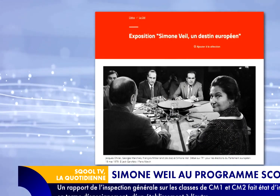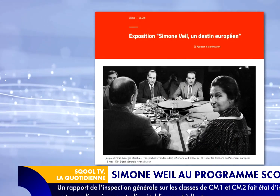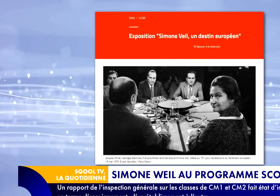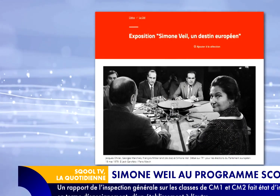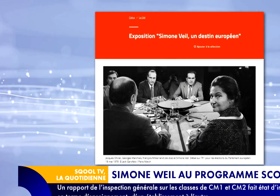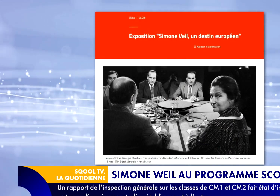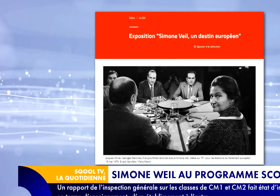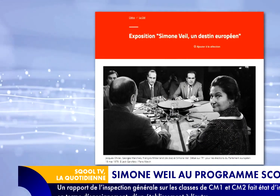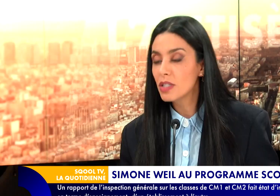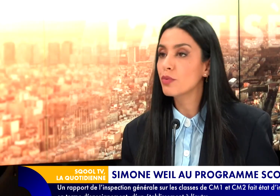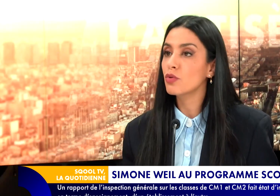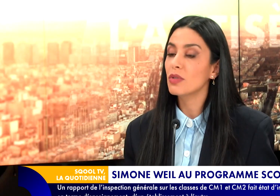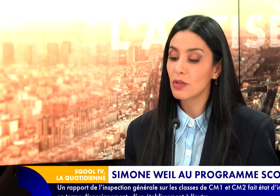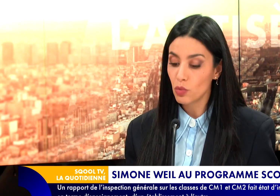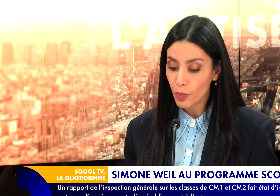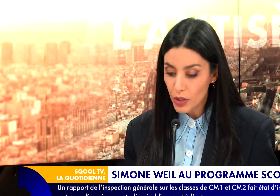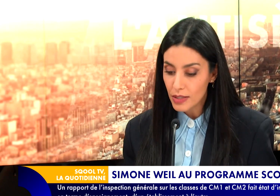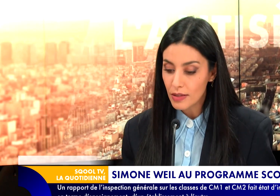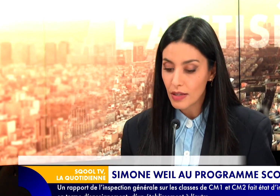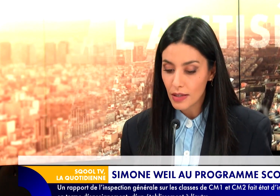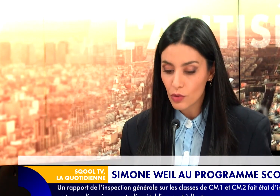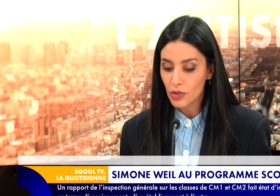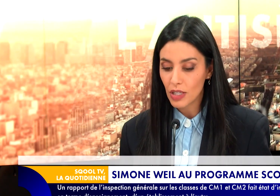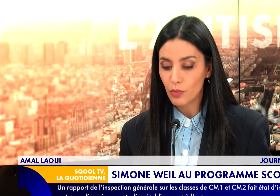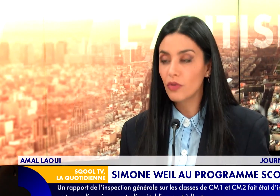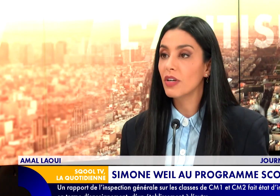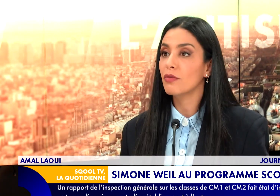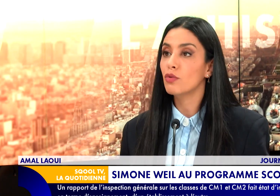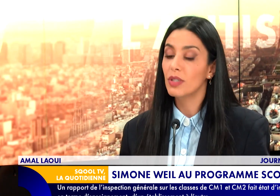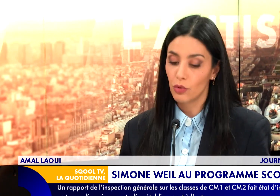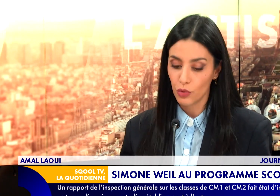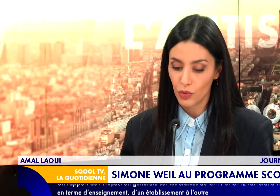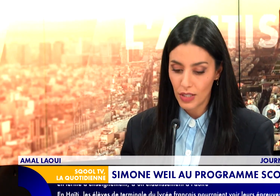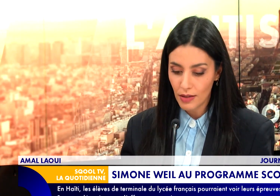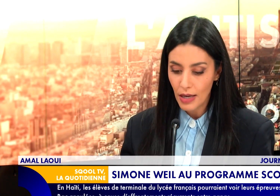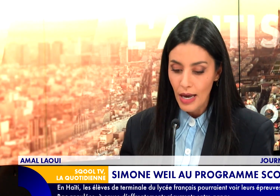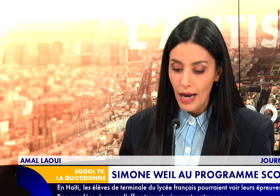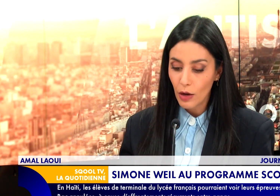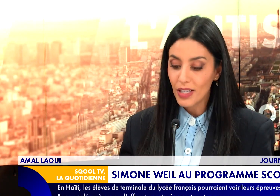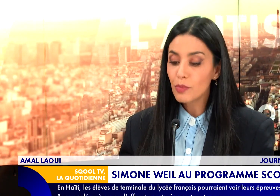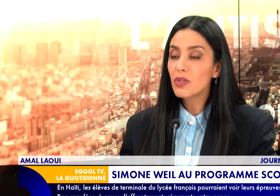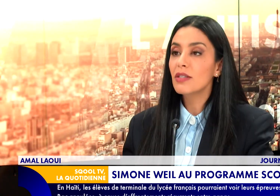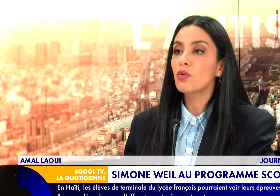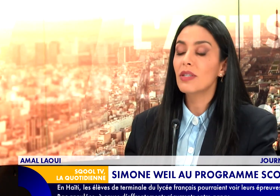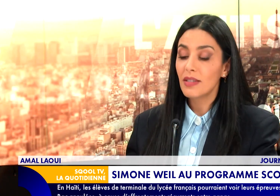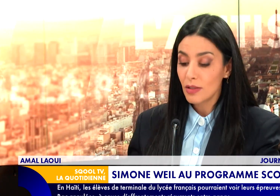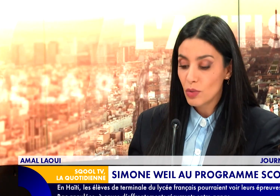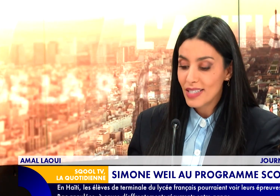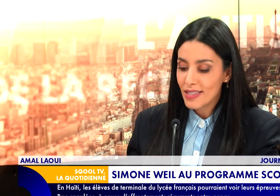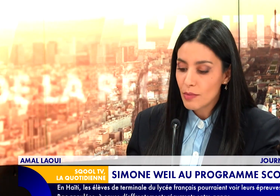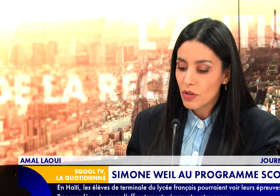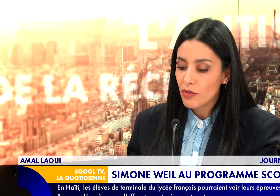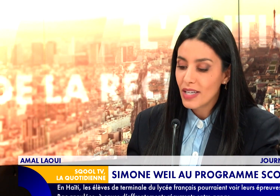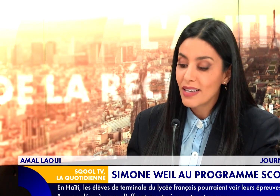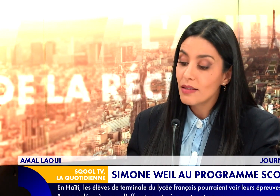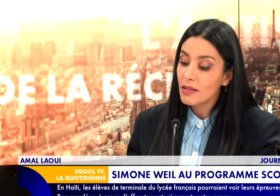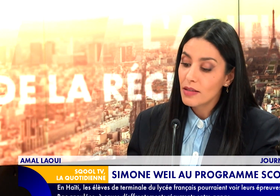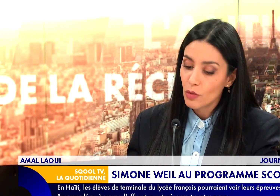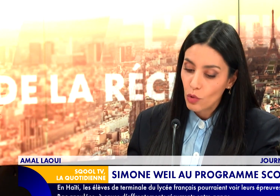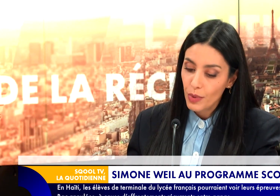Veil pour l'Europe, mais aussi pour son action politique et sociale pour faire évoluer notre société. Alors l'exposition est intitulée Simone Veil, un destin